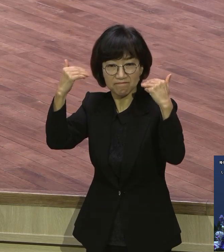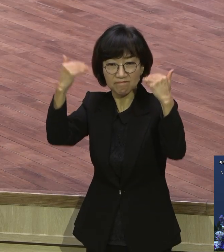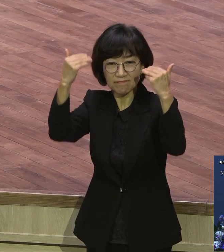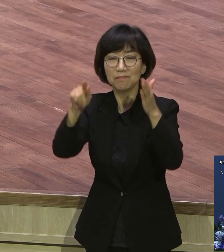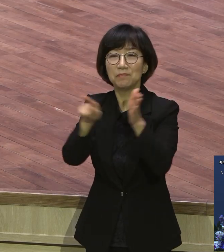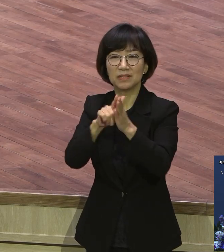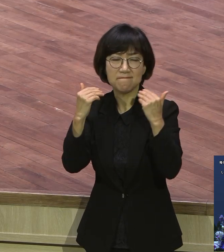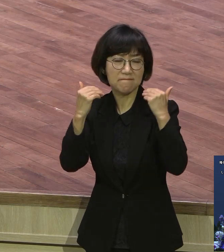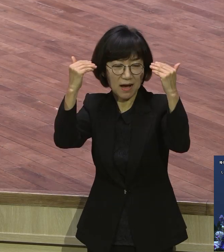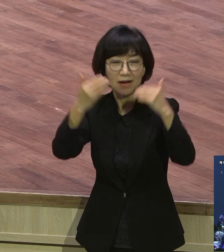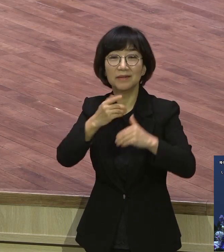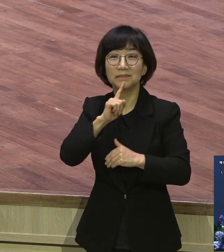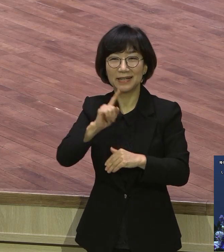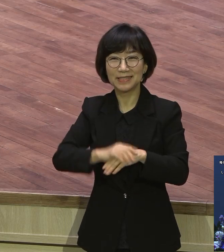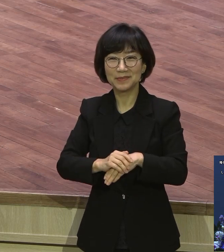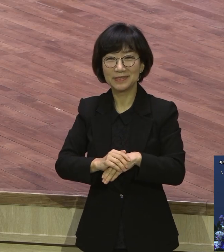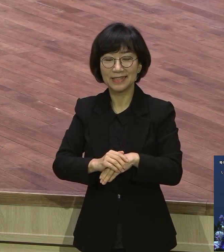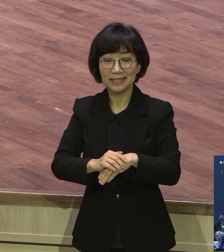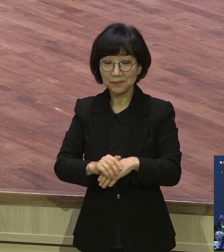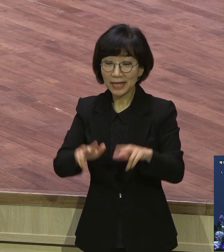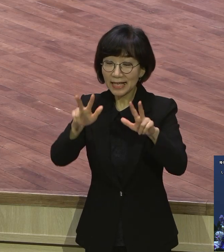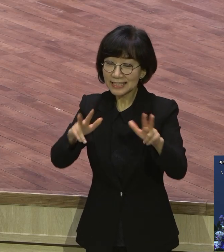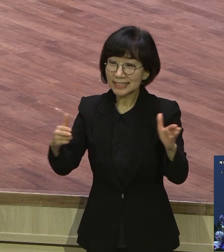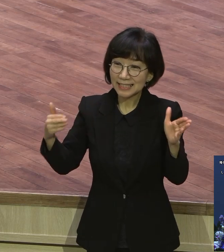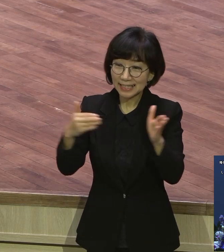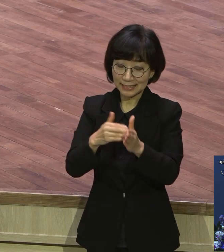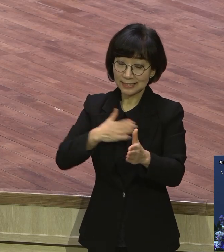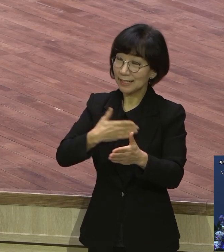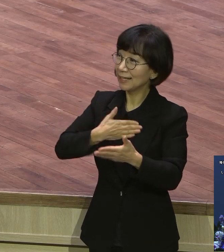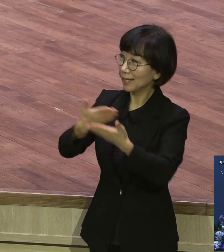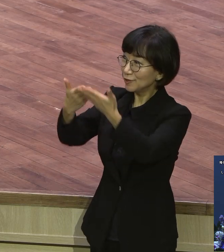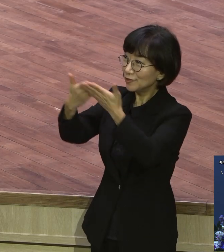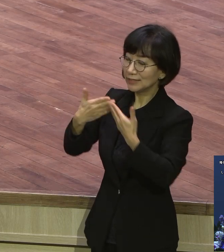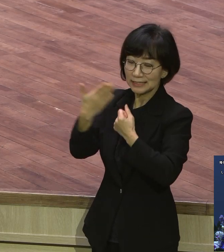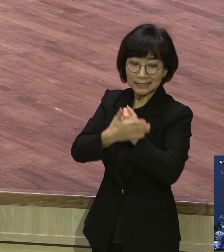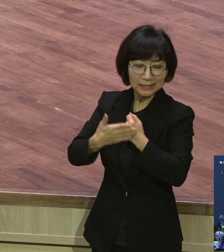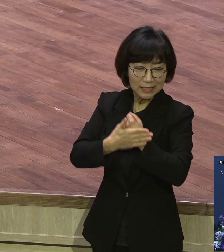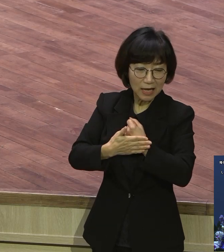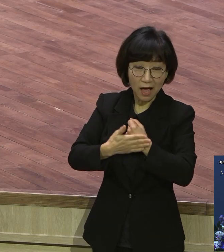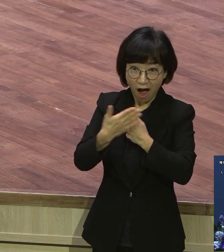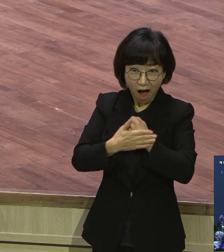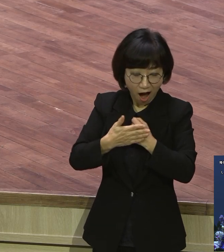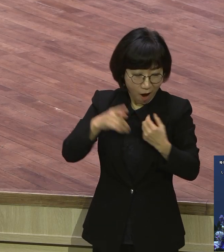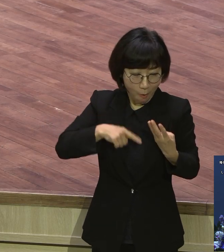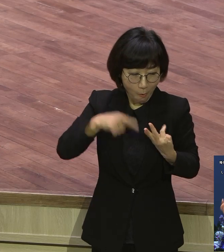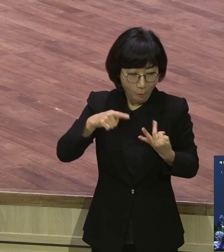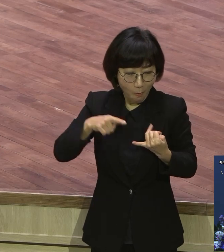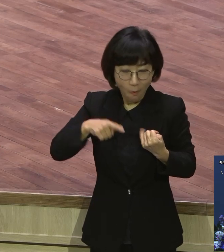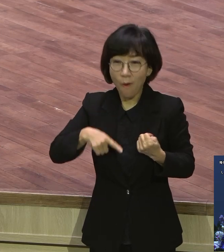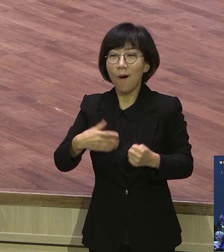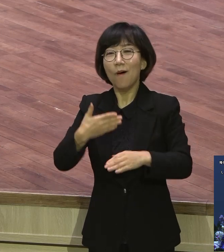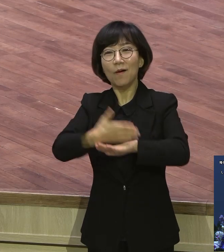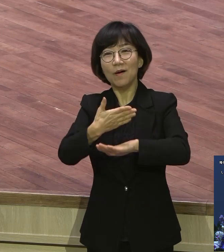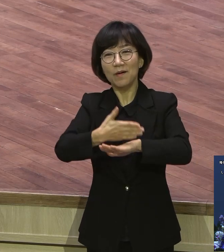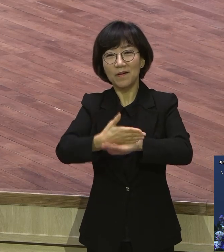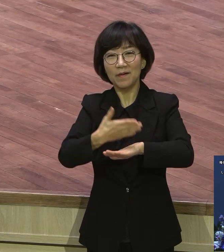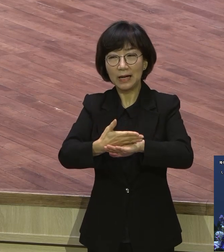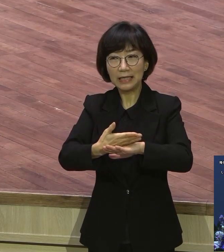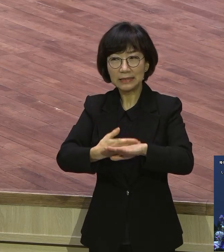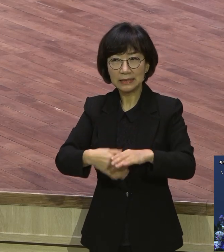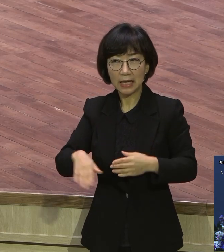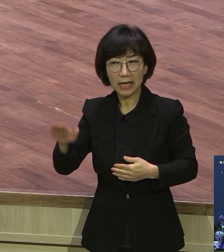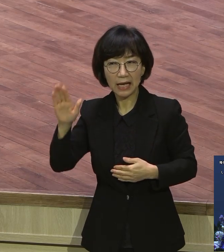내게 주신 하나님의 은혜를 감사를 찾으면서 감사해라 미래에 뭐 이런 저런 거 앞으로 되어주면